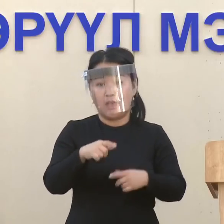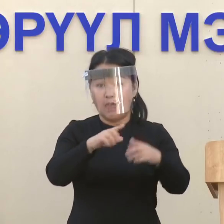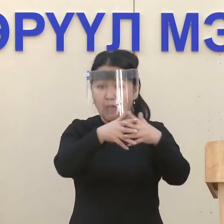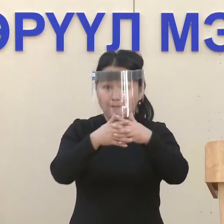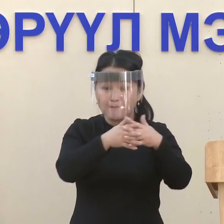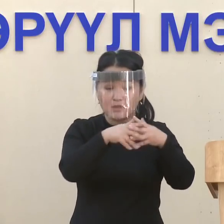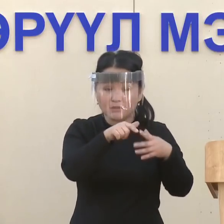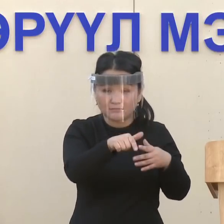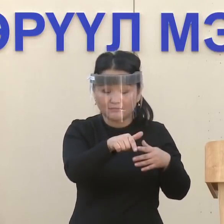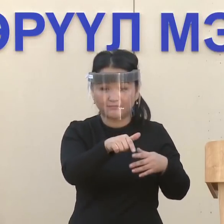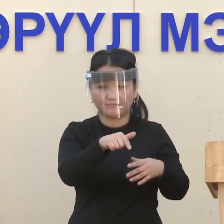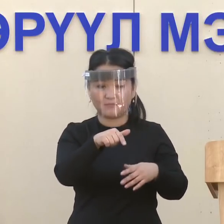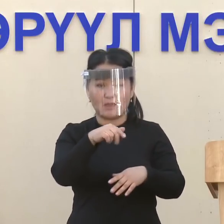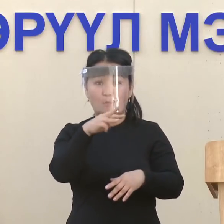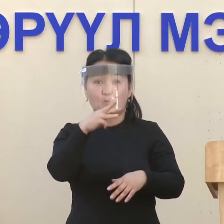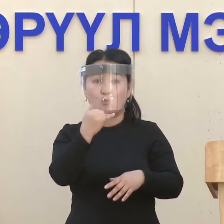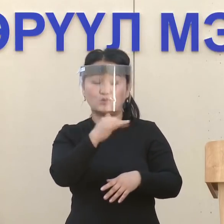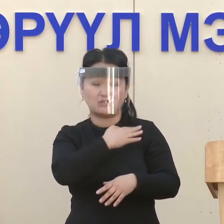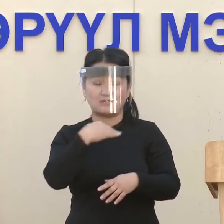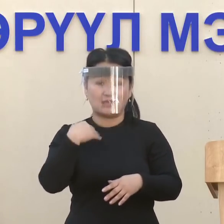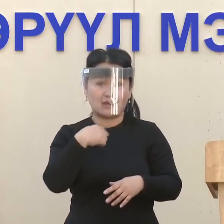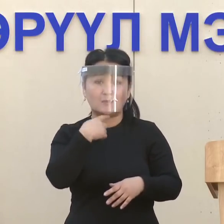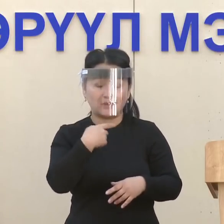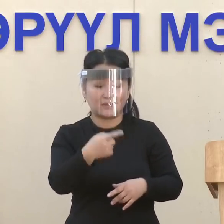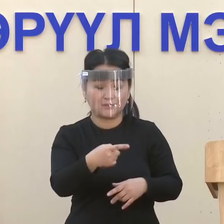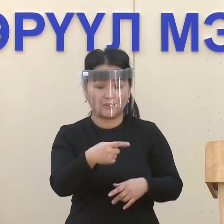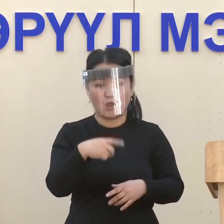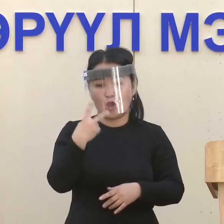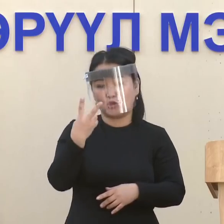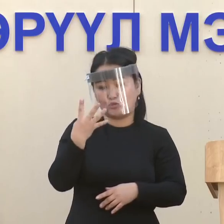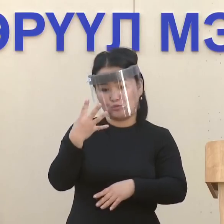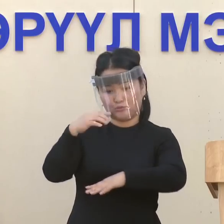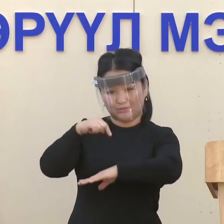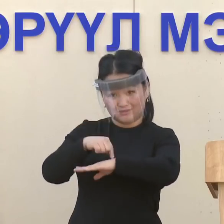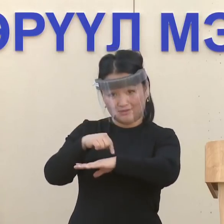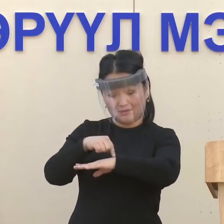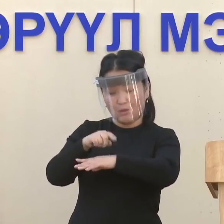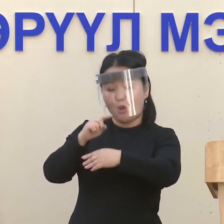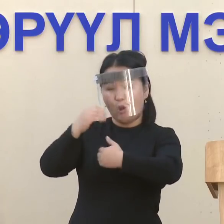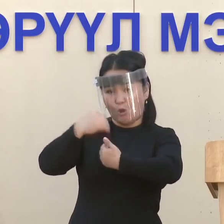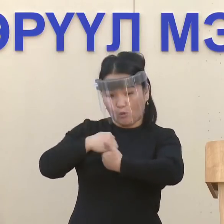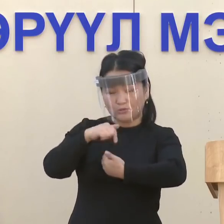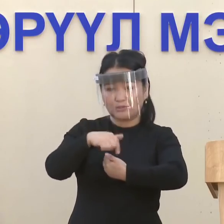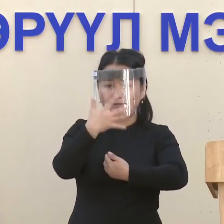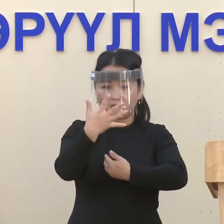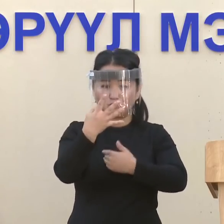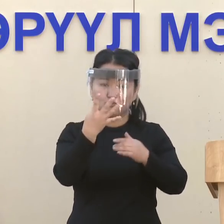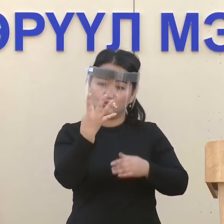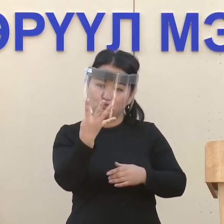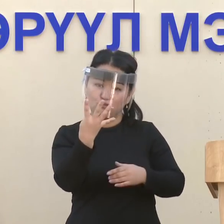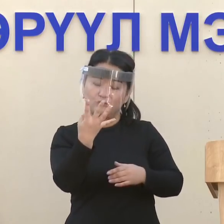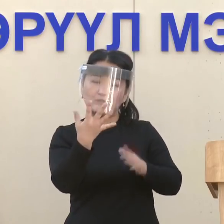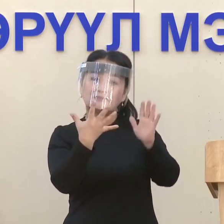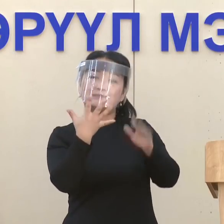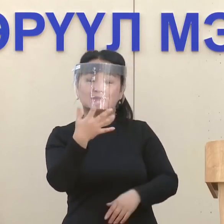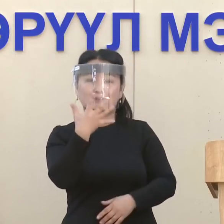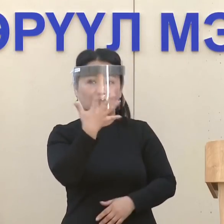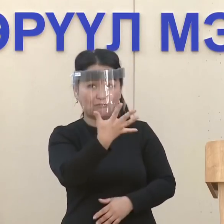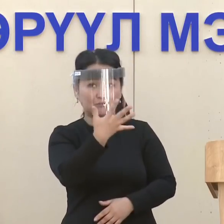мужийн захирагчийн мэдээлснээр тус муж улсад өнгөрсөн 24 цагийн хугацаанд 540 нас баралч нэр бүртгэгдсэн